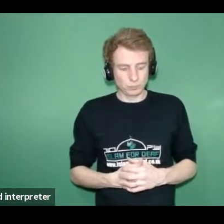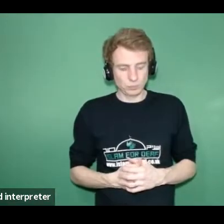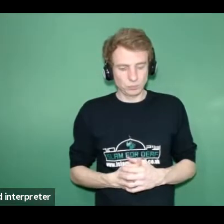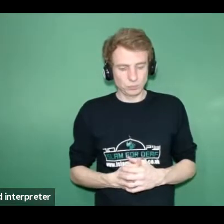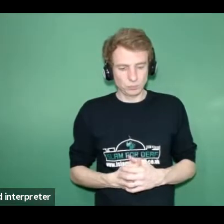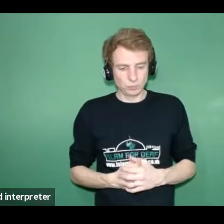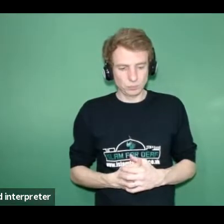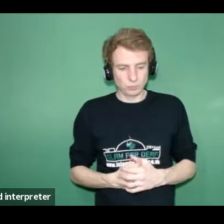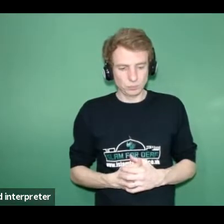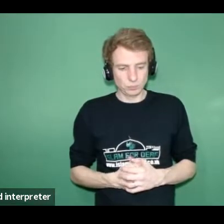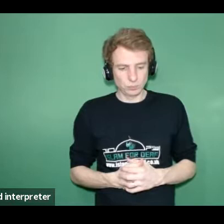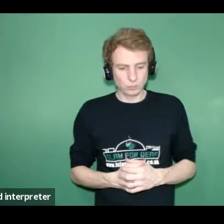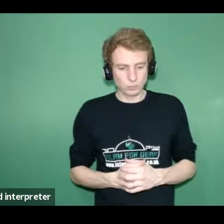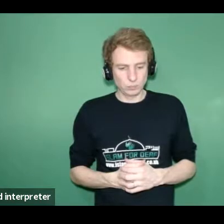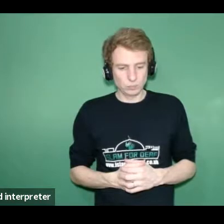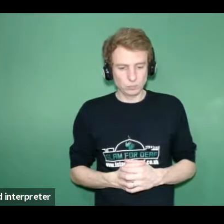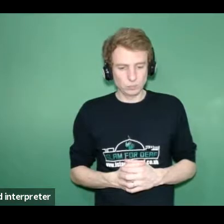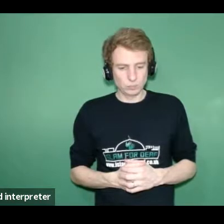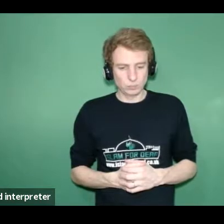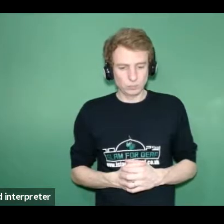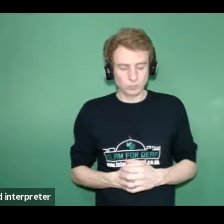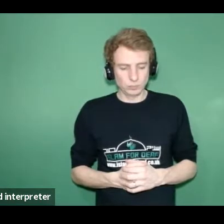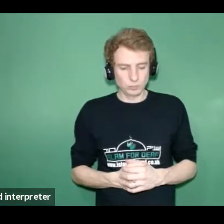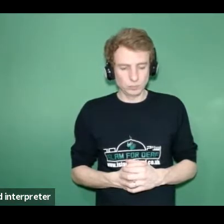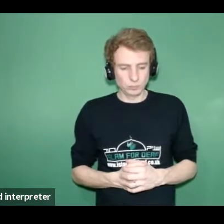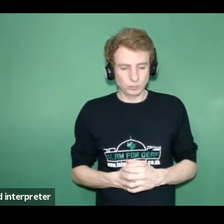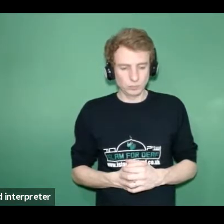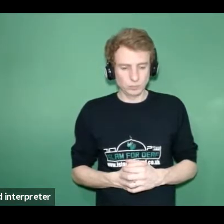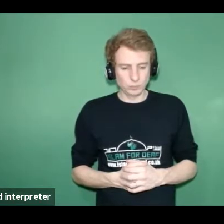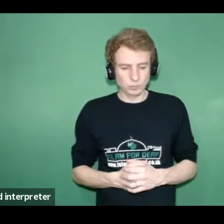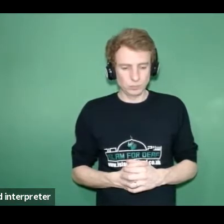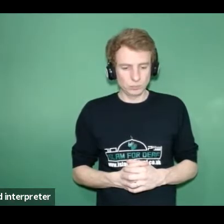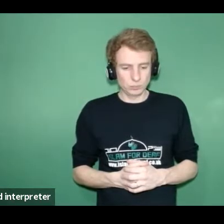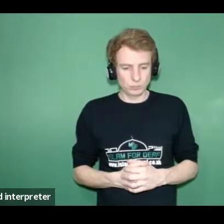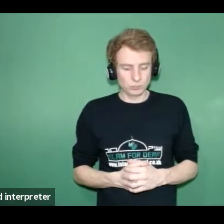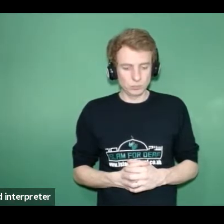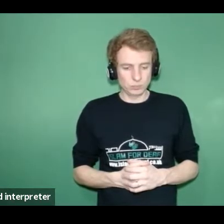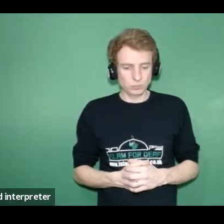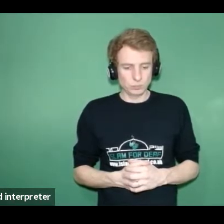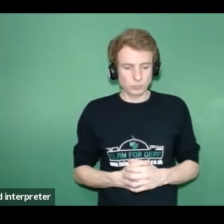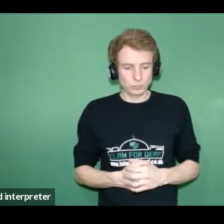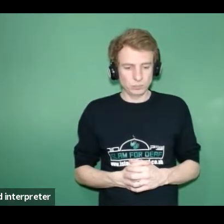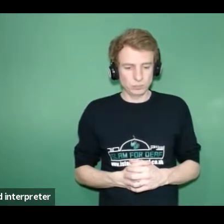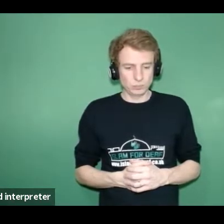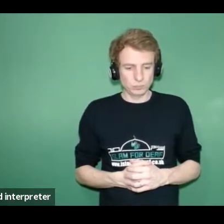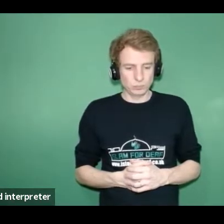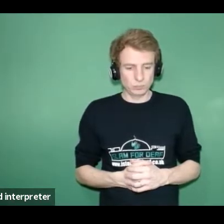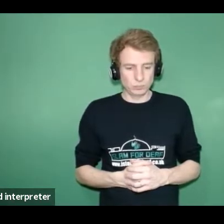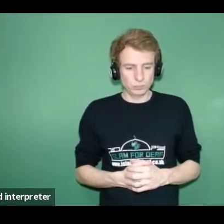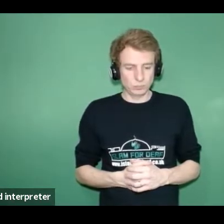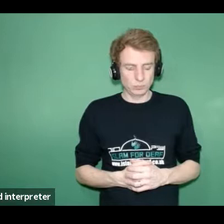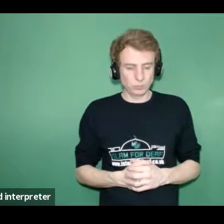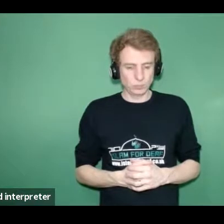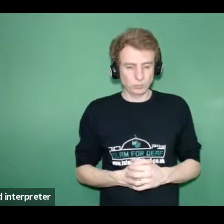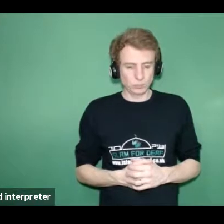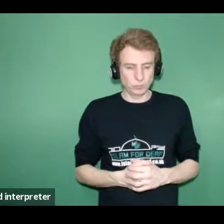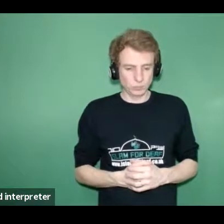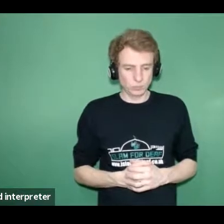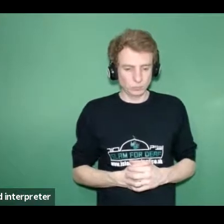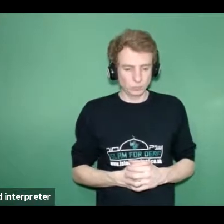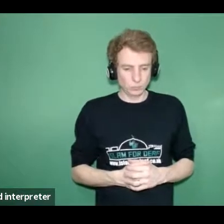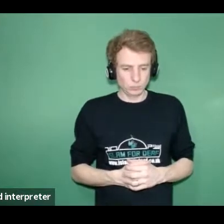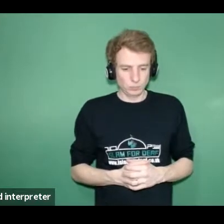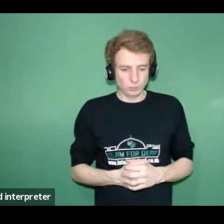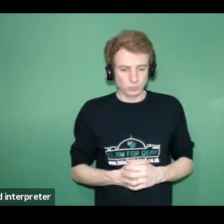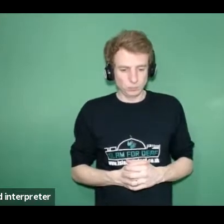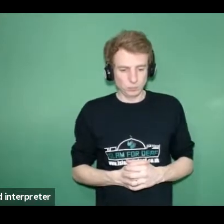فهم يؤمنون لكنهم يشركون مع هذا الإيمان فيفسدون إيمانهم، فلا